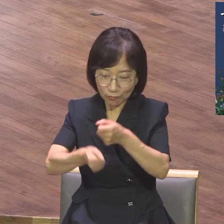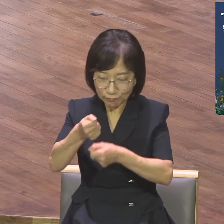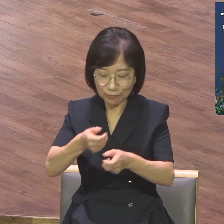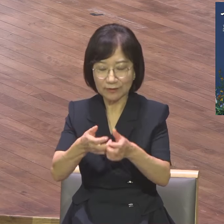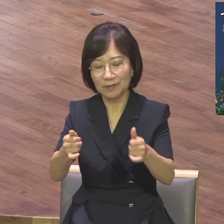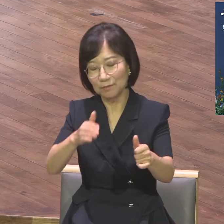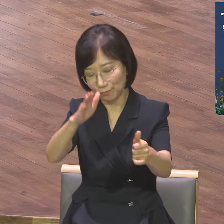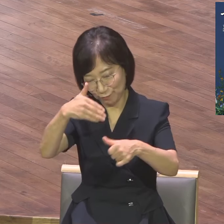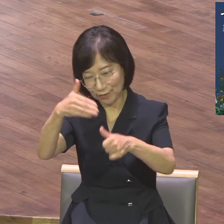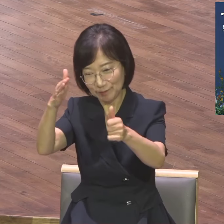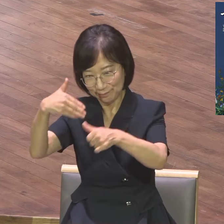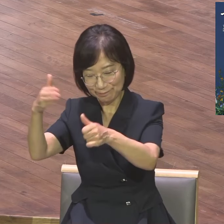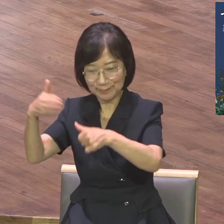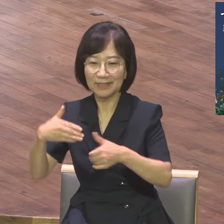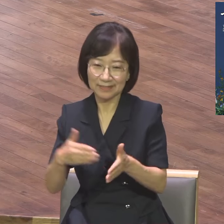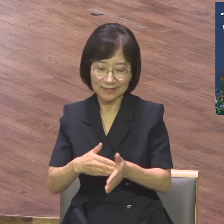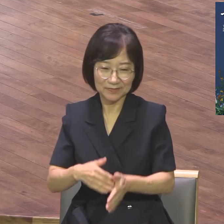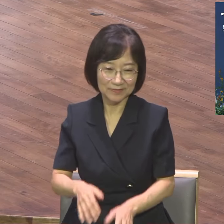하바드를 나왔다.